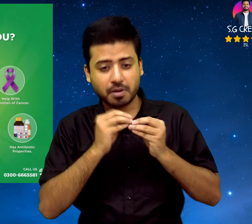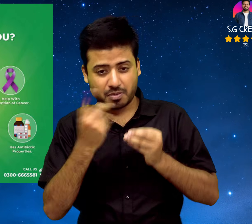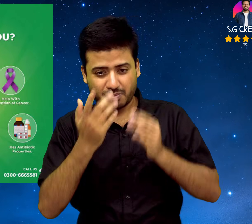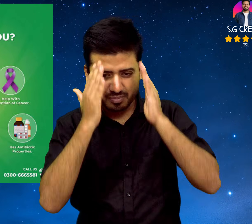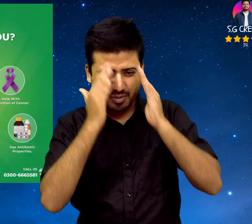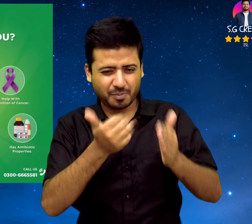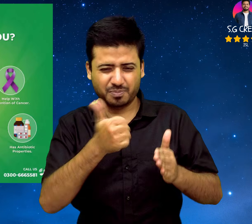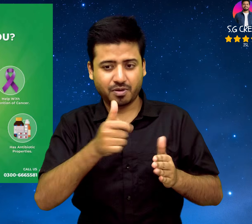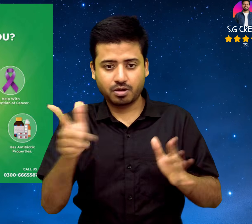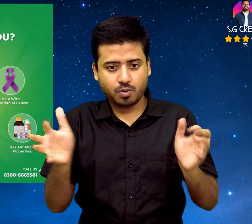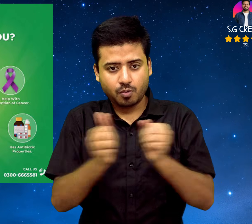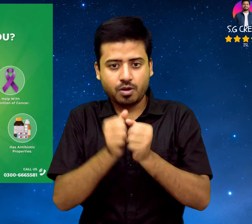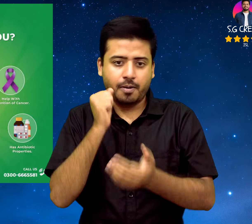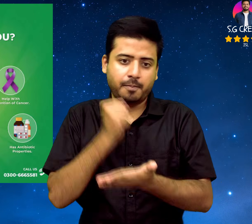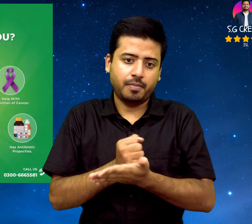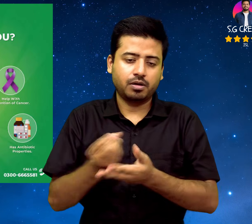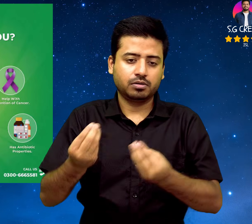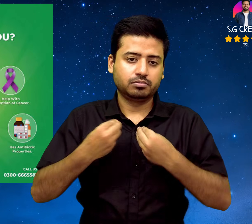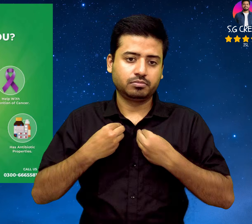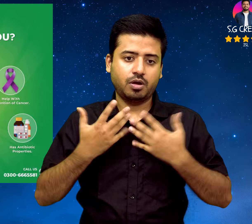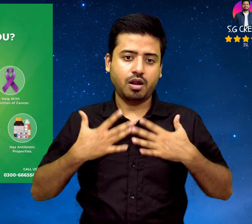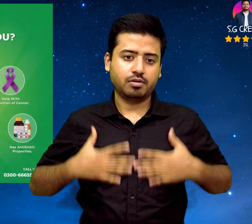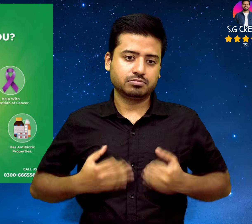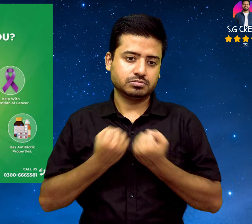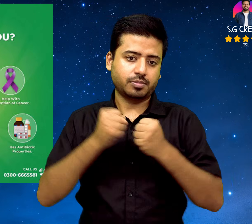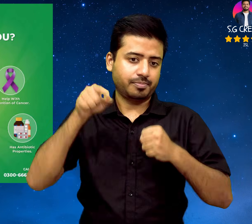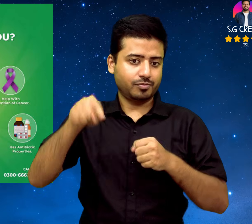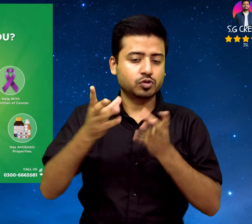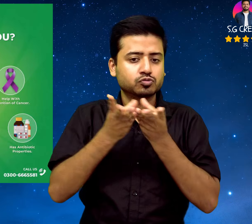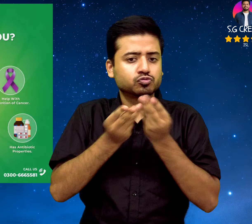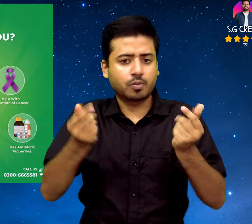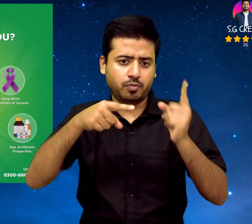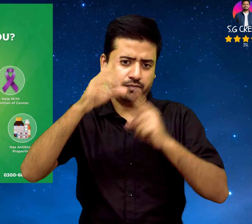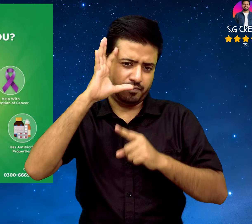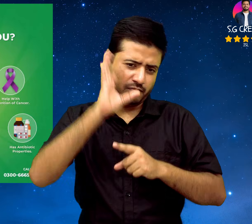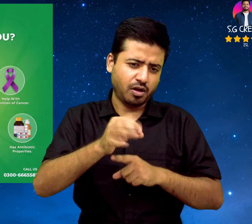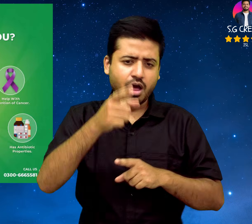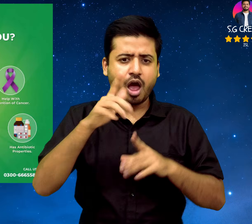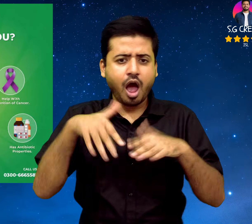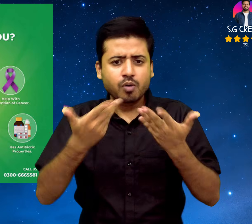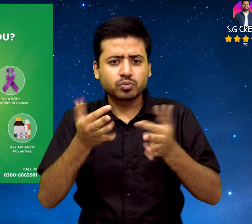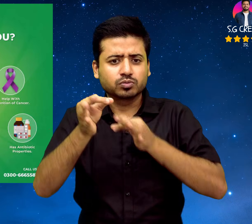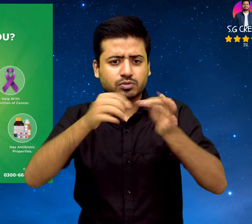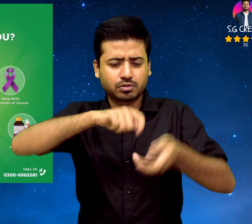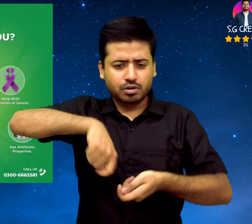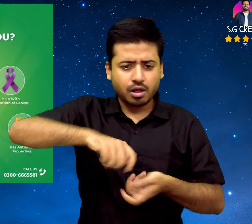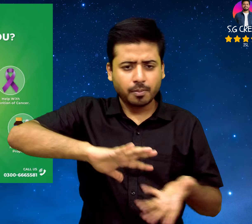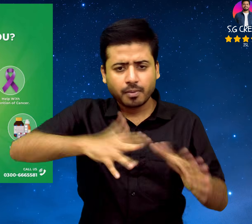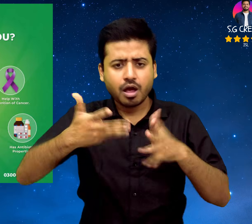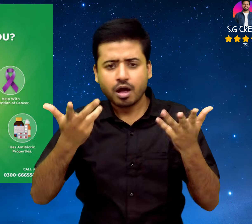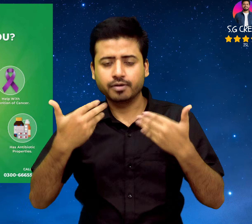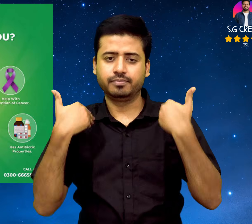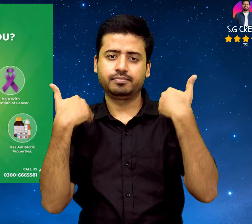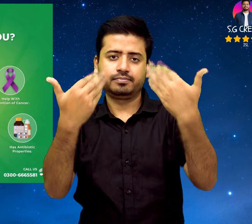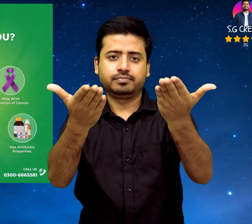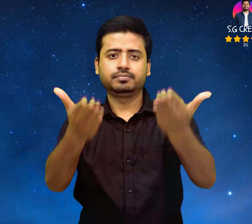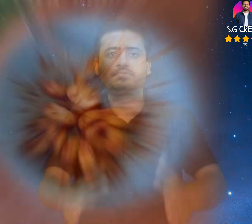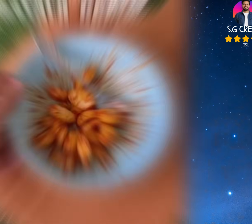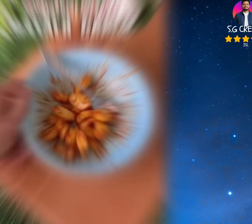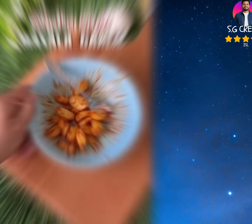death. Bioactive constituents such as diallyl sulfide, DS, diallyl disulfide, DADS, and diallyl trisulfide, क्या आपने कभी